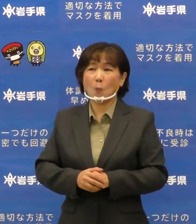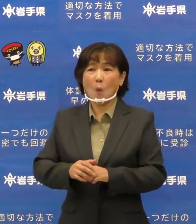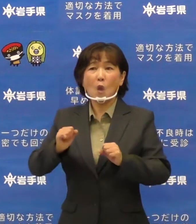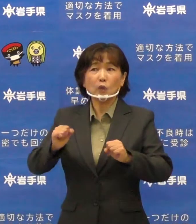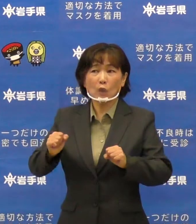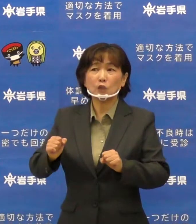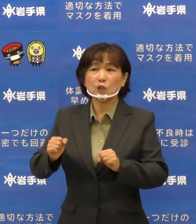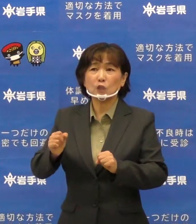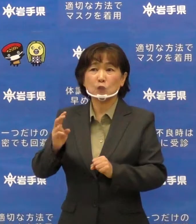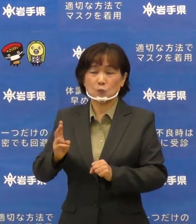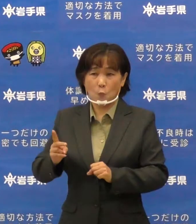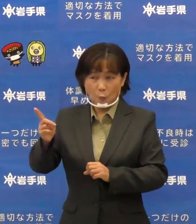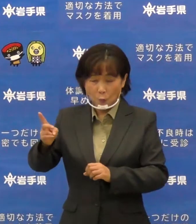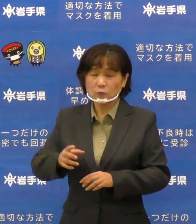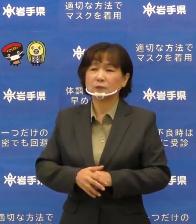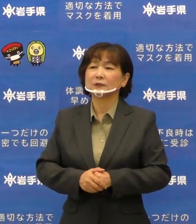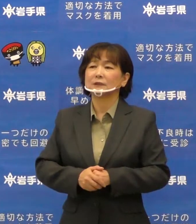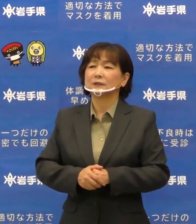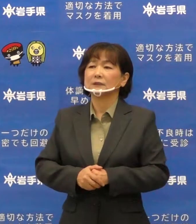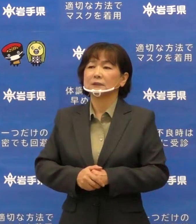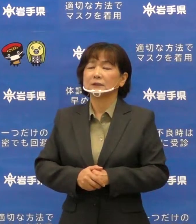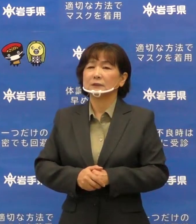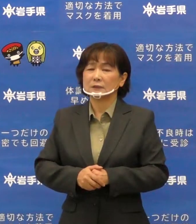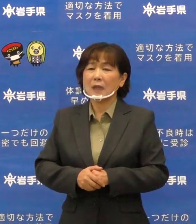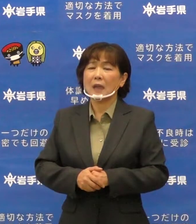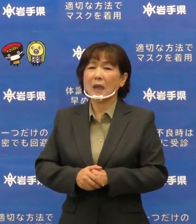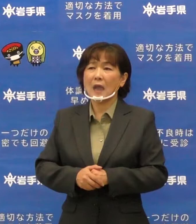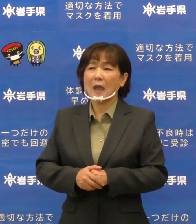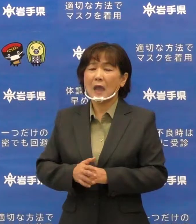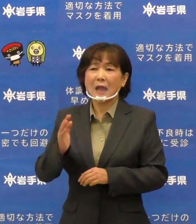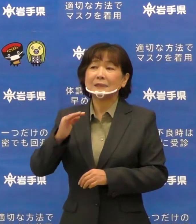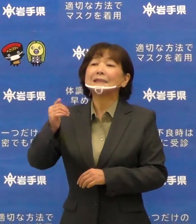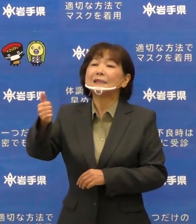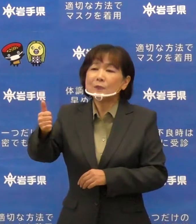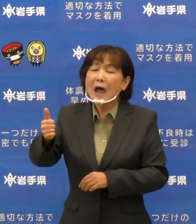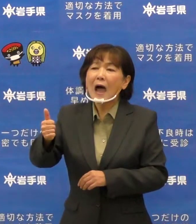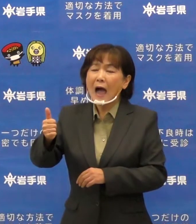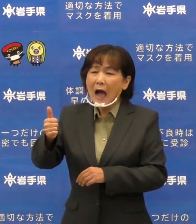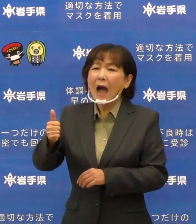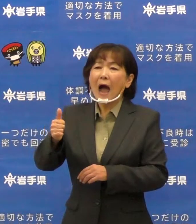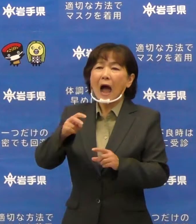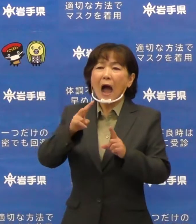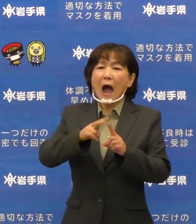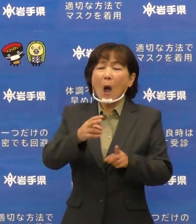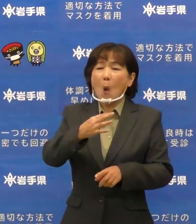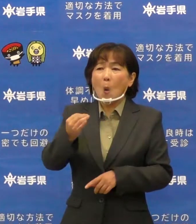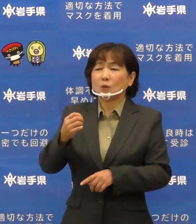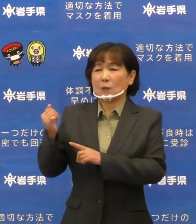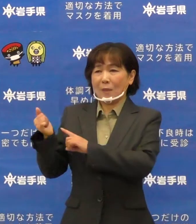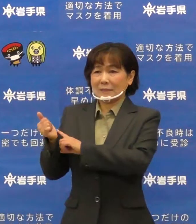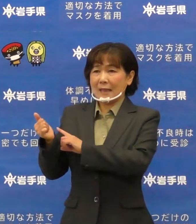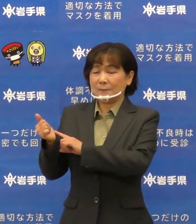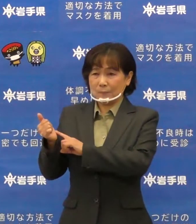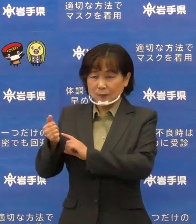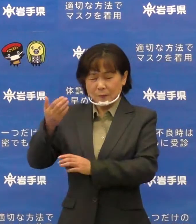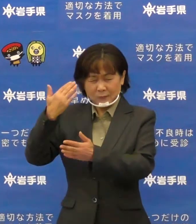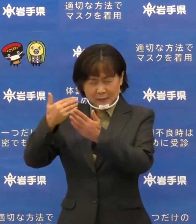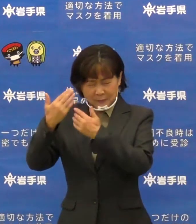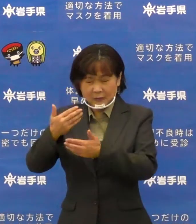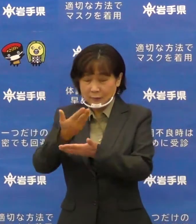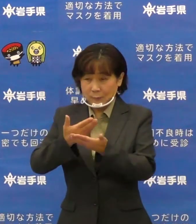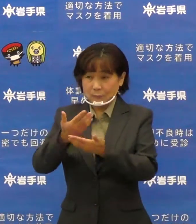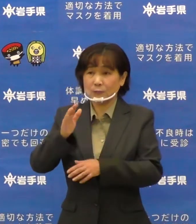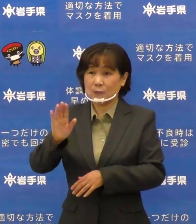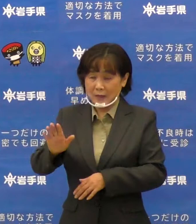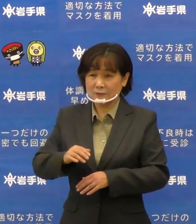。かねてから政治の師と達人知事言われてましたが、達人知事が最近直近のやり取りで何